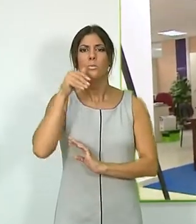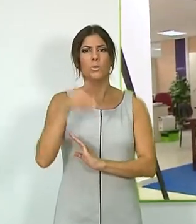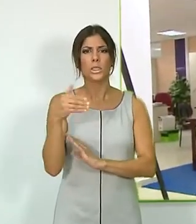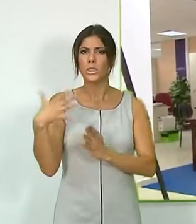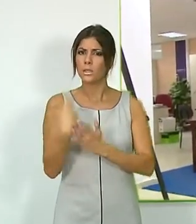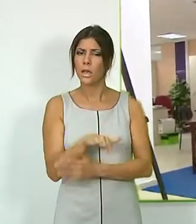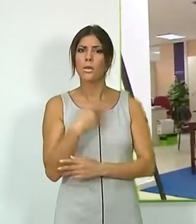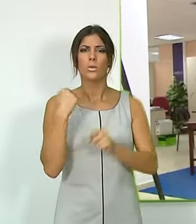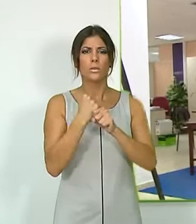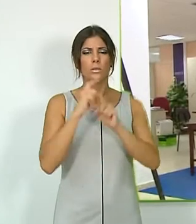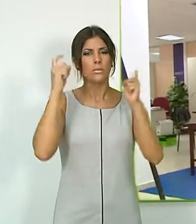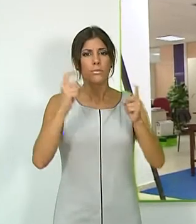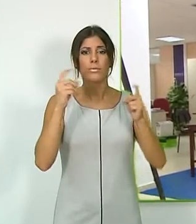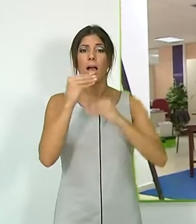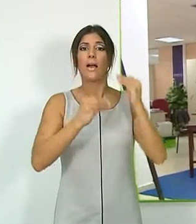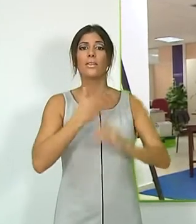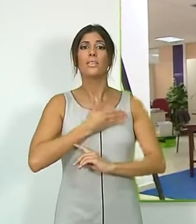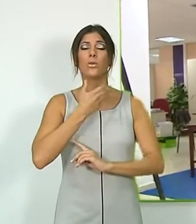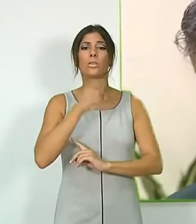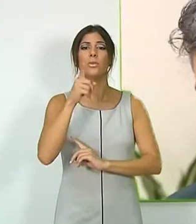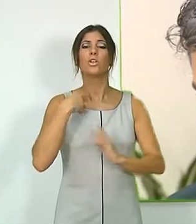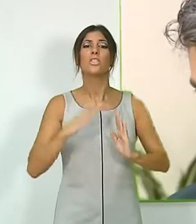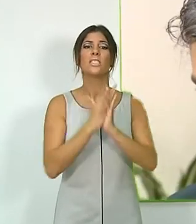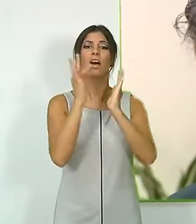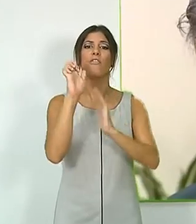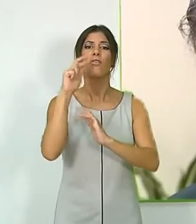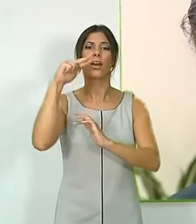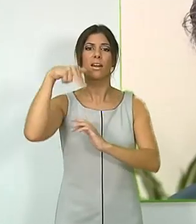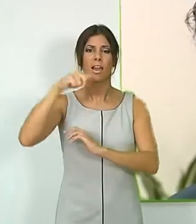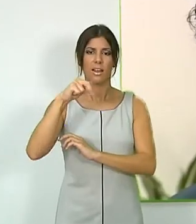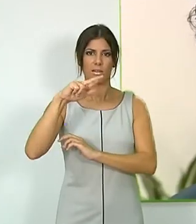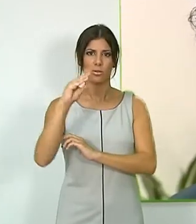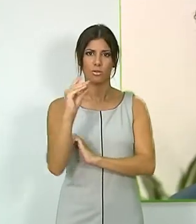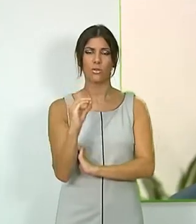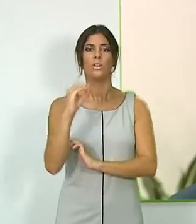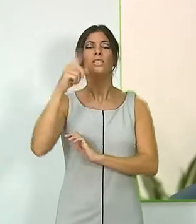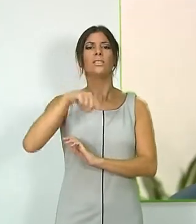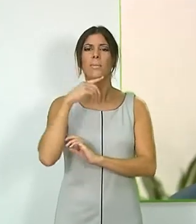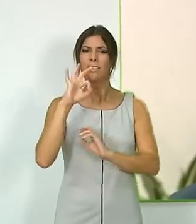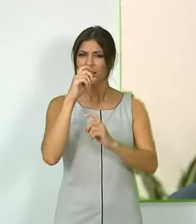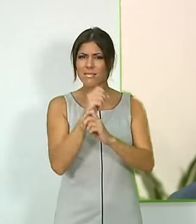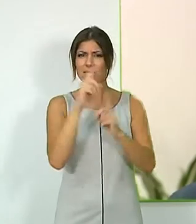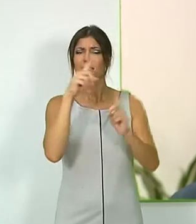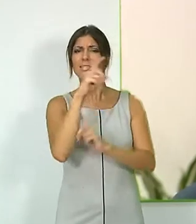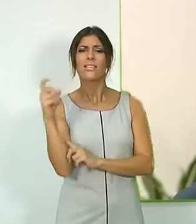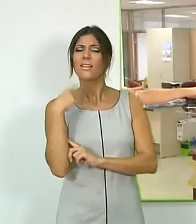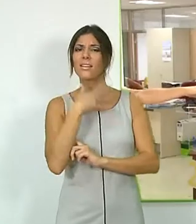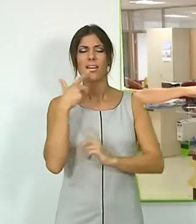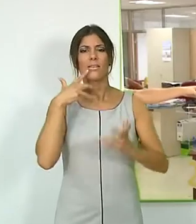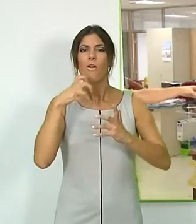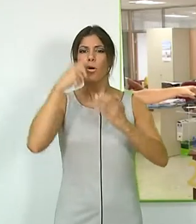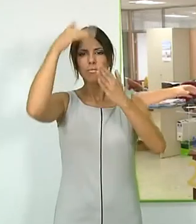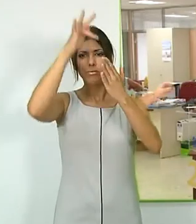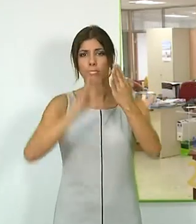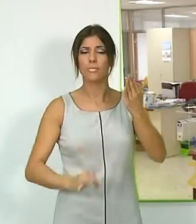visitantes. Un importante trabajo llevado a cabo por el Ayuntamiento de San Fernando, conjuntamente con el Consorcio del Bicentenario, y que espera ver en